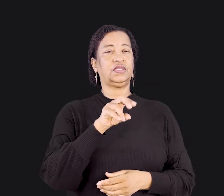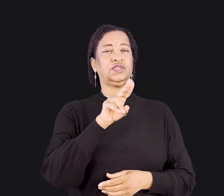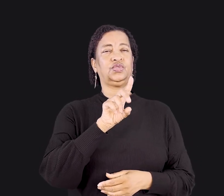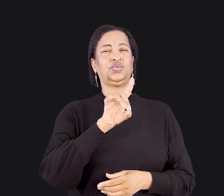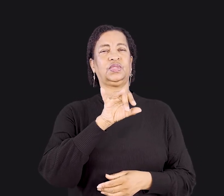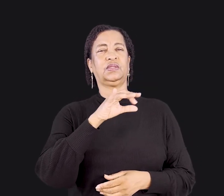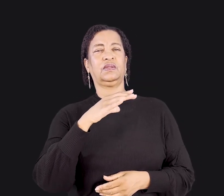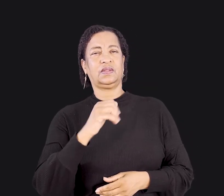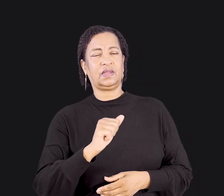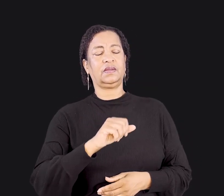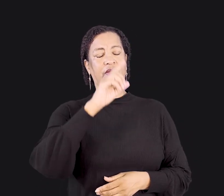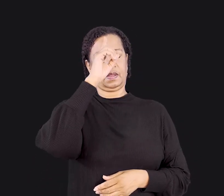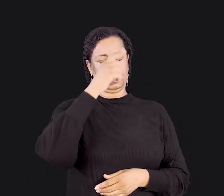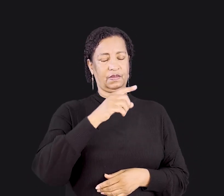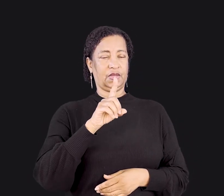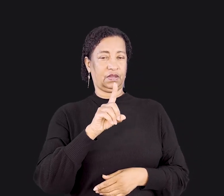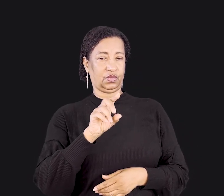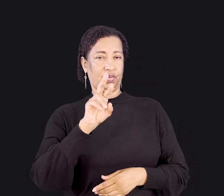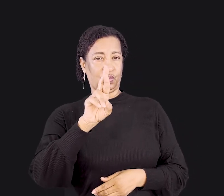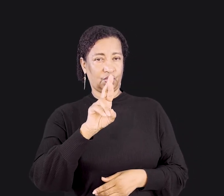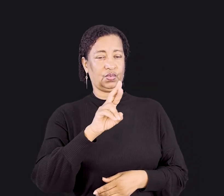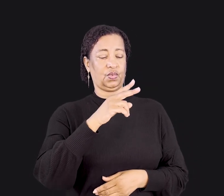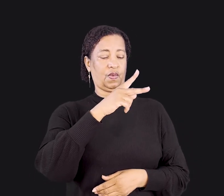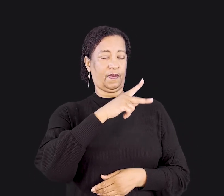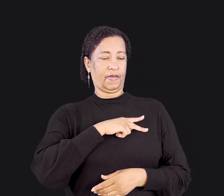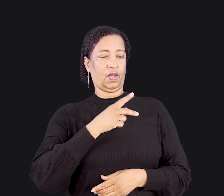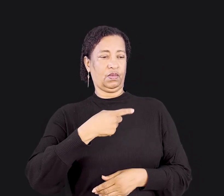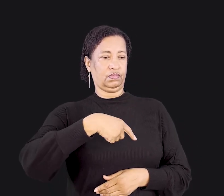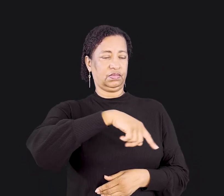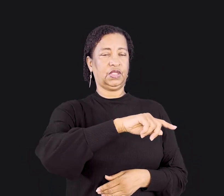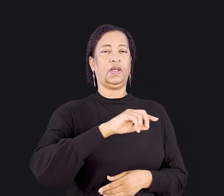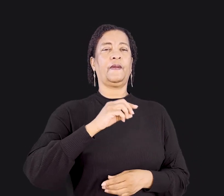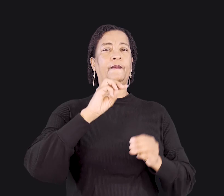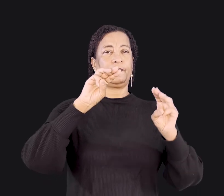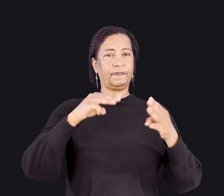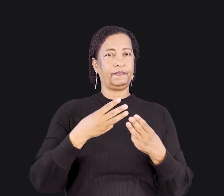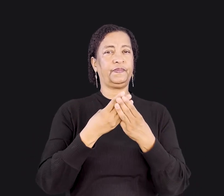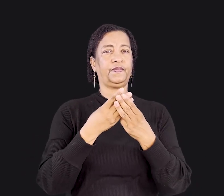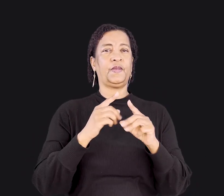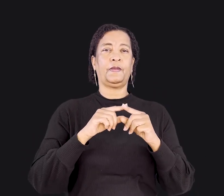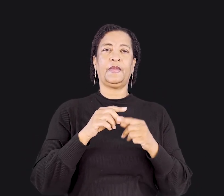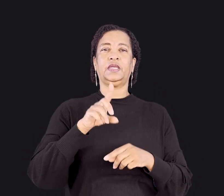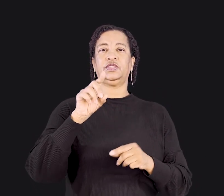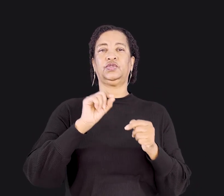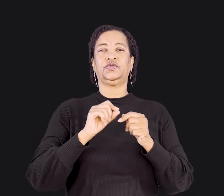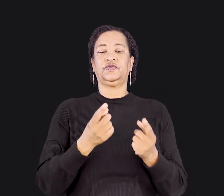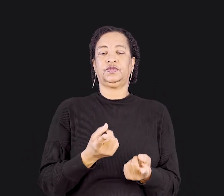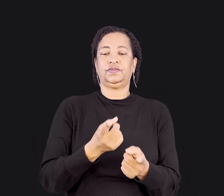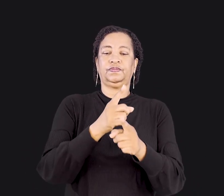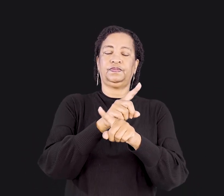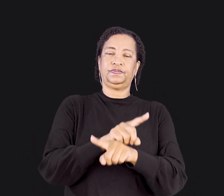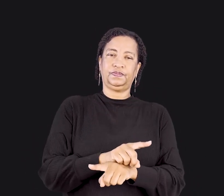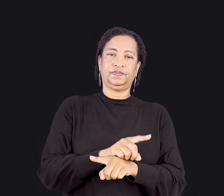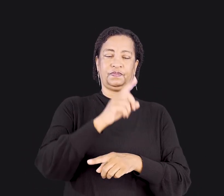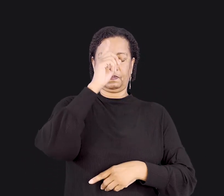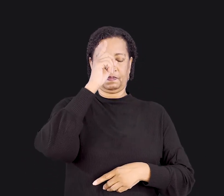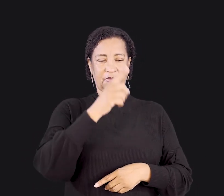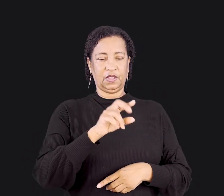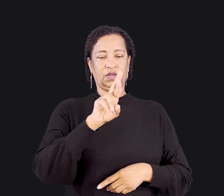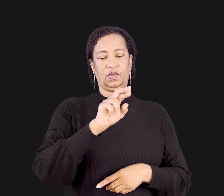em teologia, o rabino Paulo, para os judeus. Mas Deus fez exatamente o contrário. Mandou o